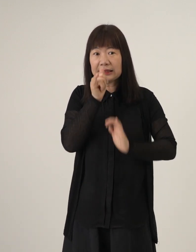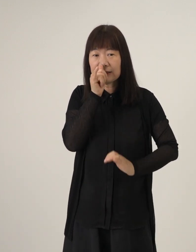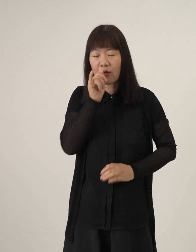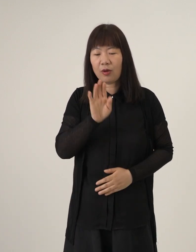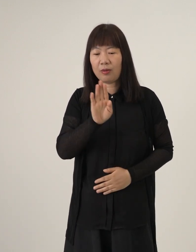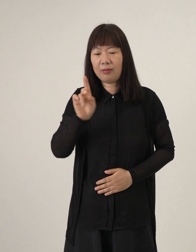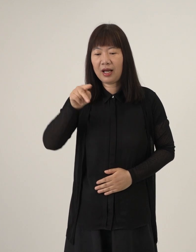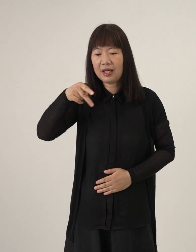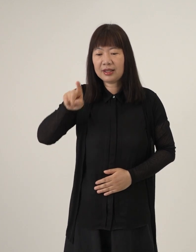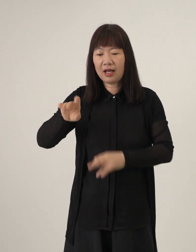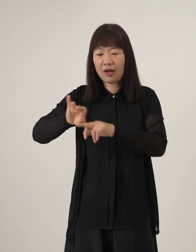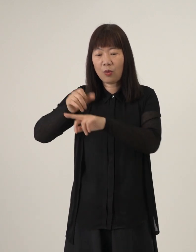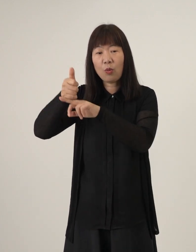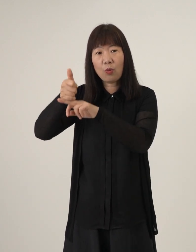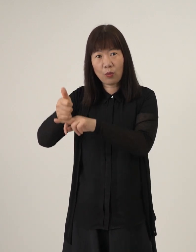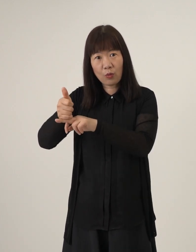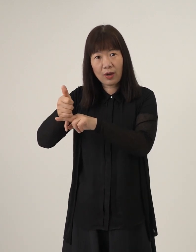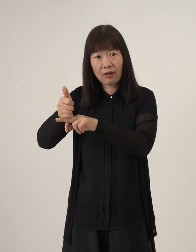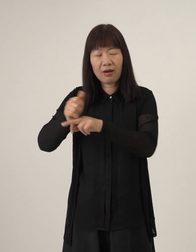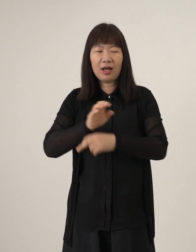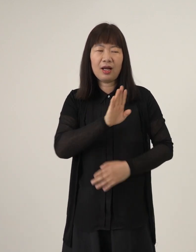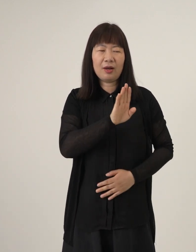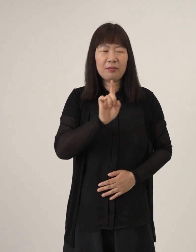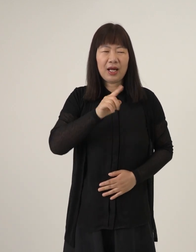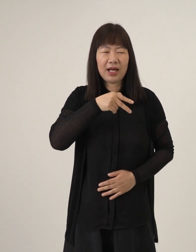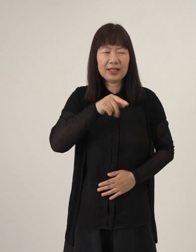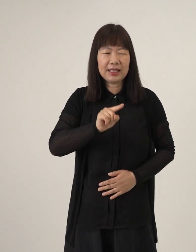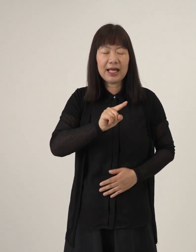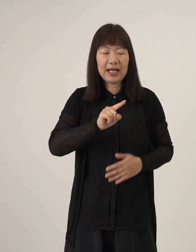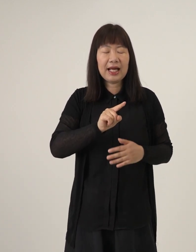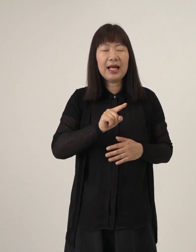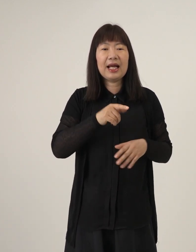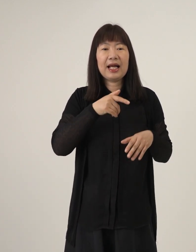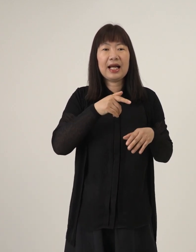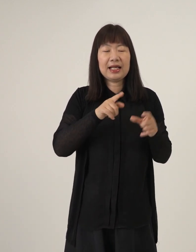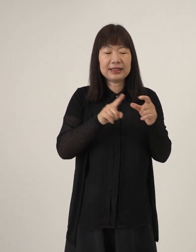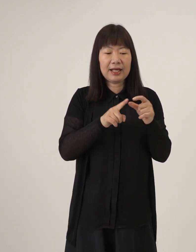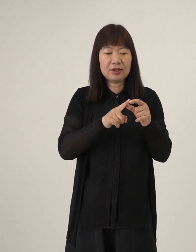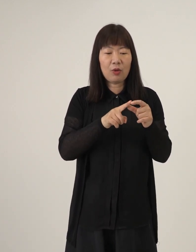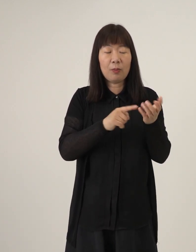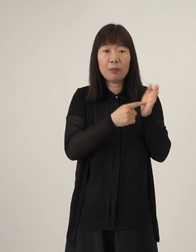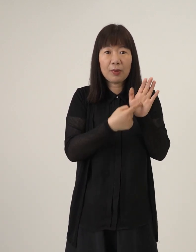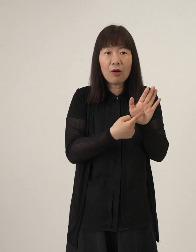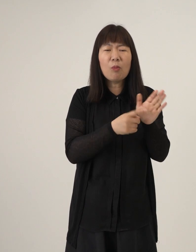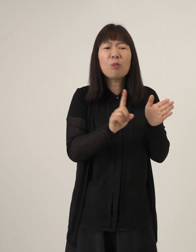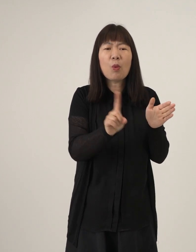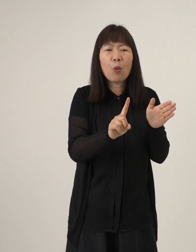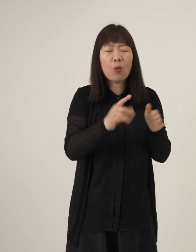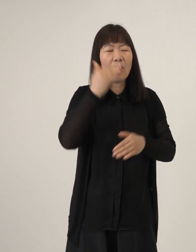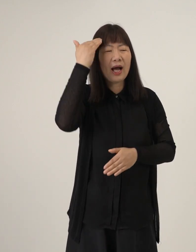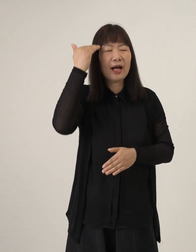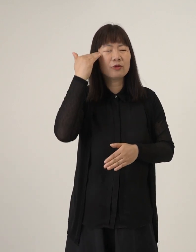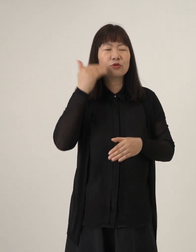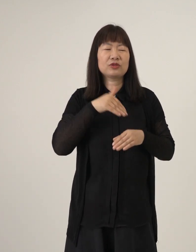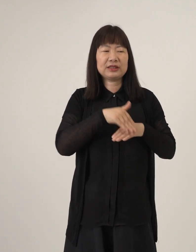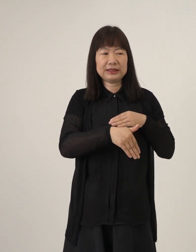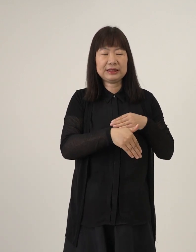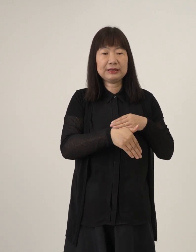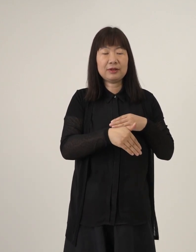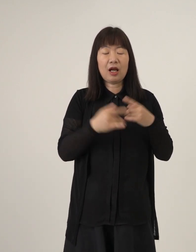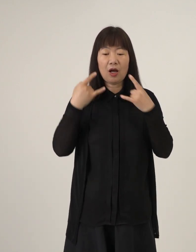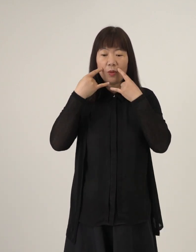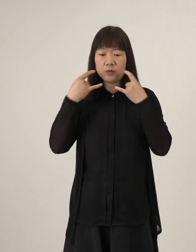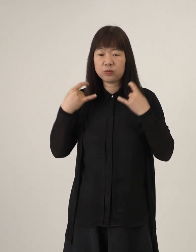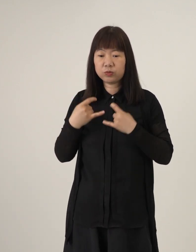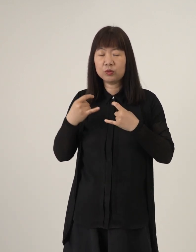왕. 여러분, 이 바사라는 표현은 한국식 표현이죠. 우리 그 프랑스를